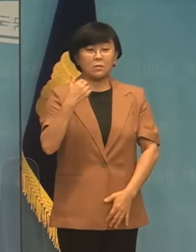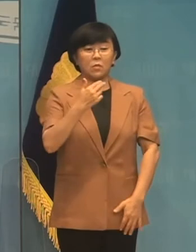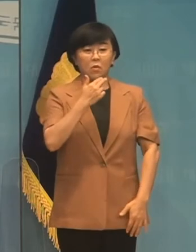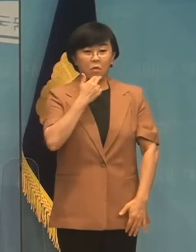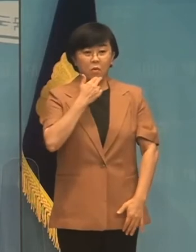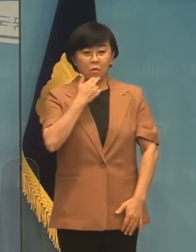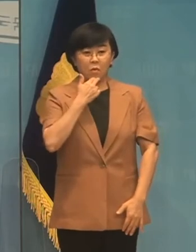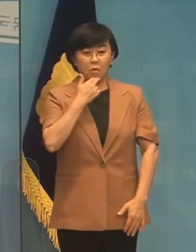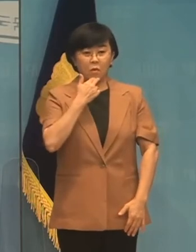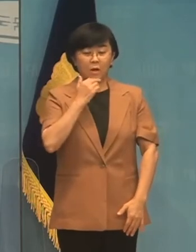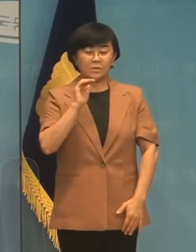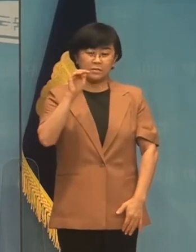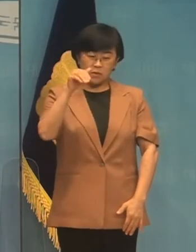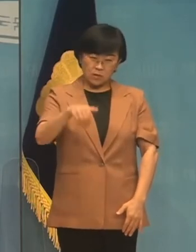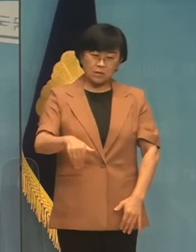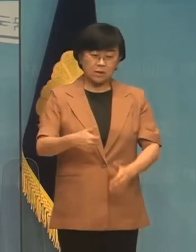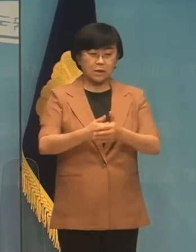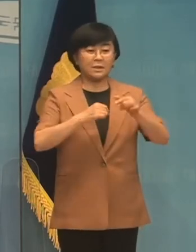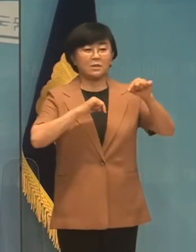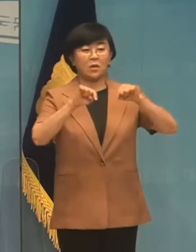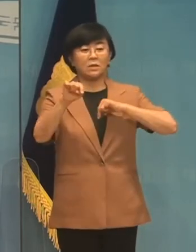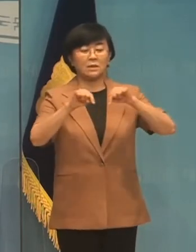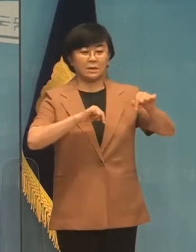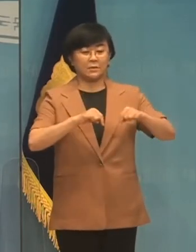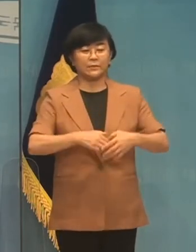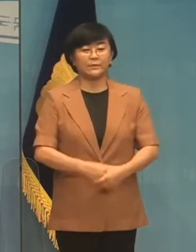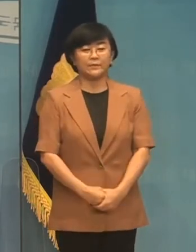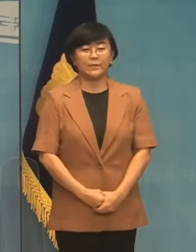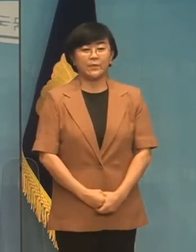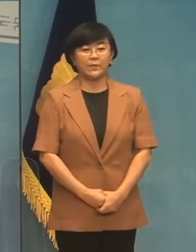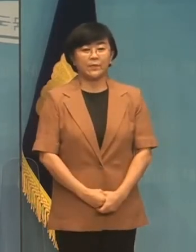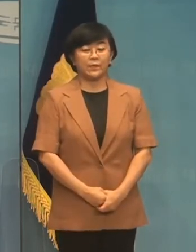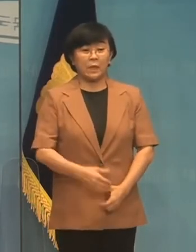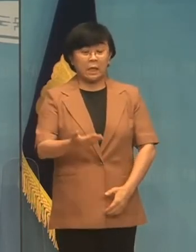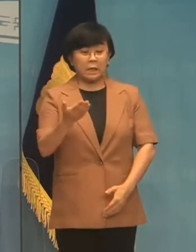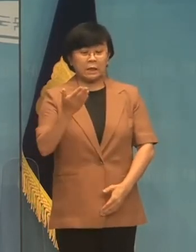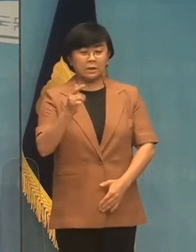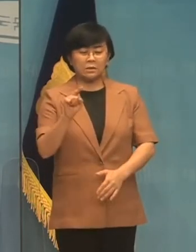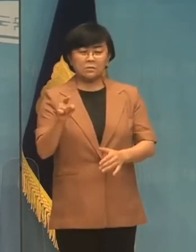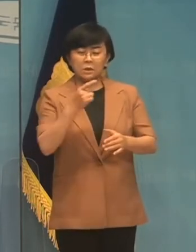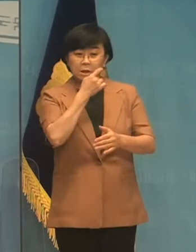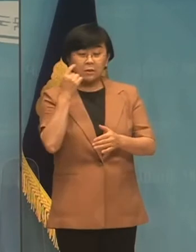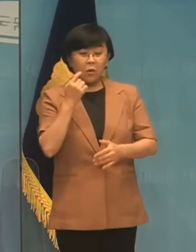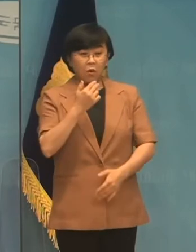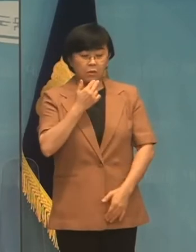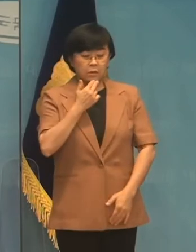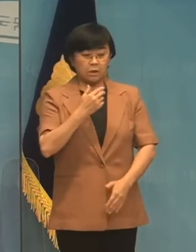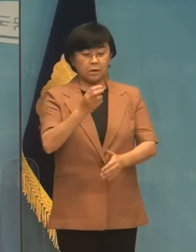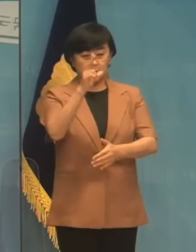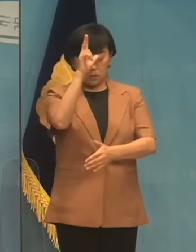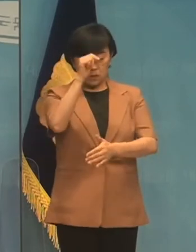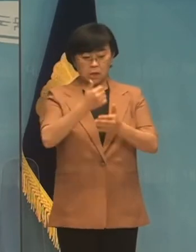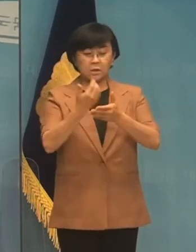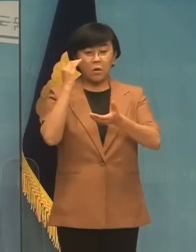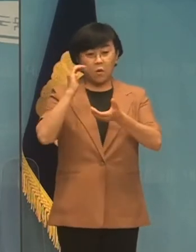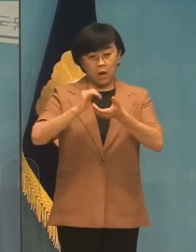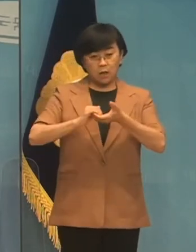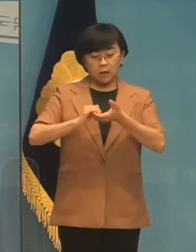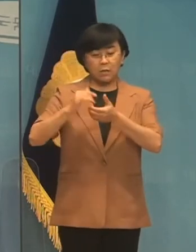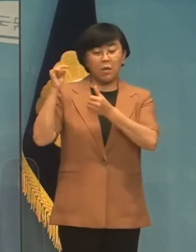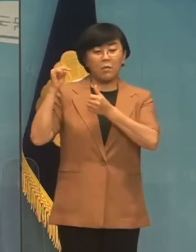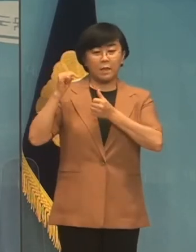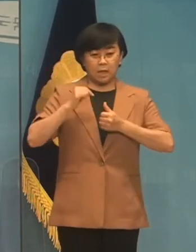무책임하고 저급한 구태 정치가 아닐 수 없습니다. 그는 아무런 근거 없이 경찰이 청와대